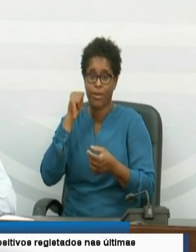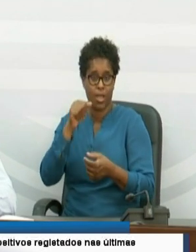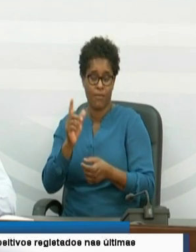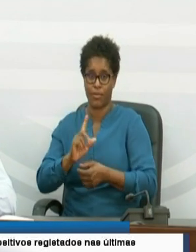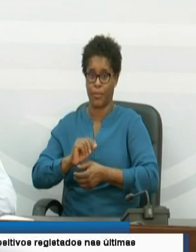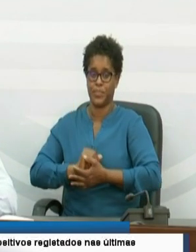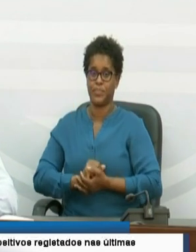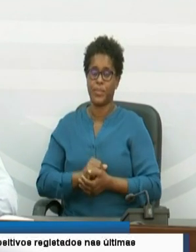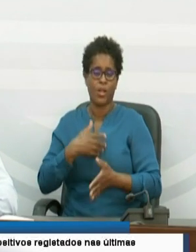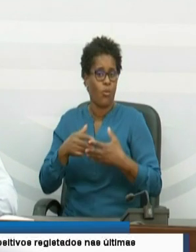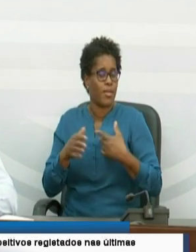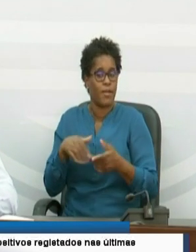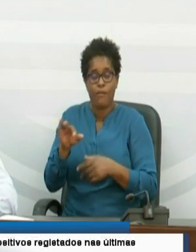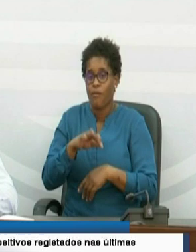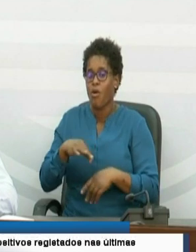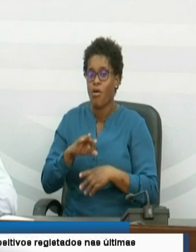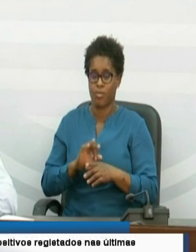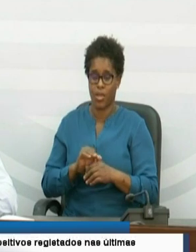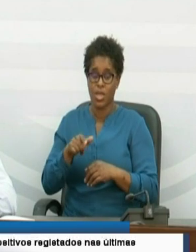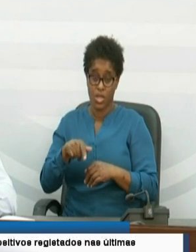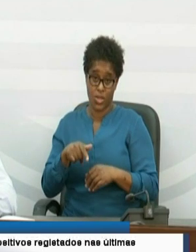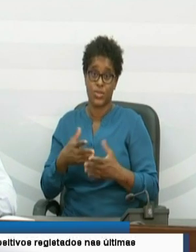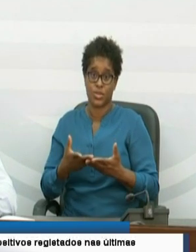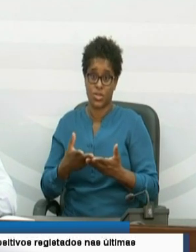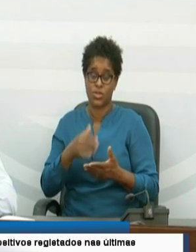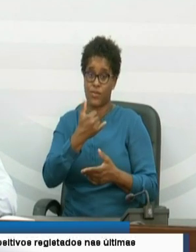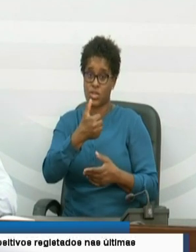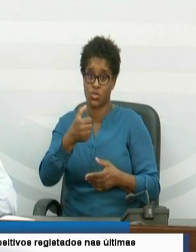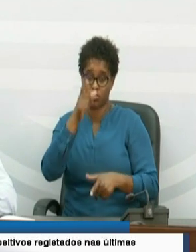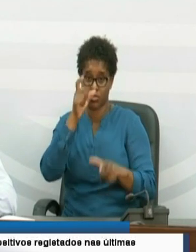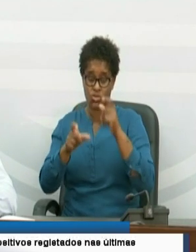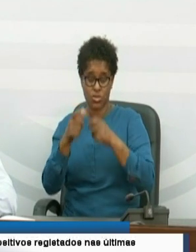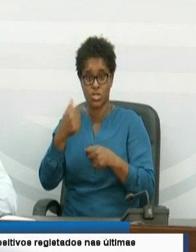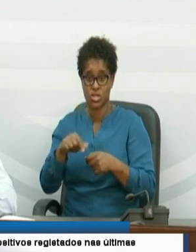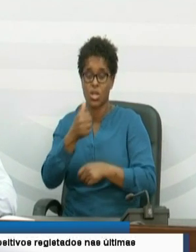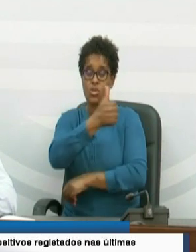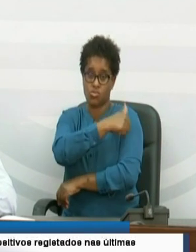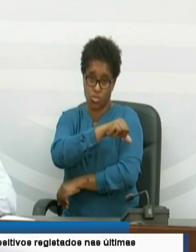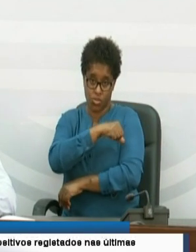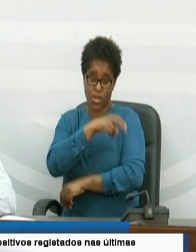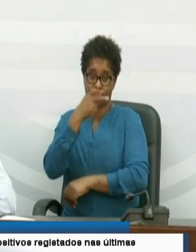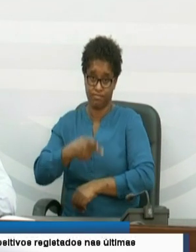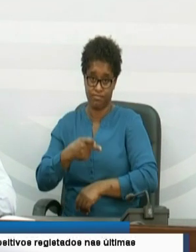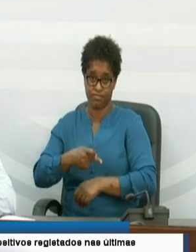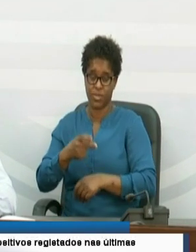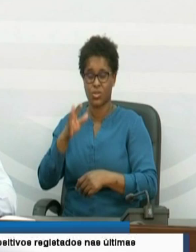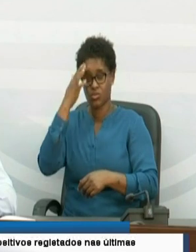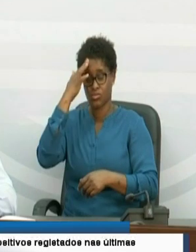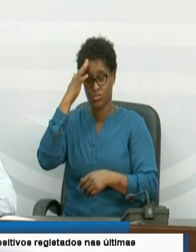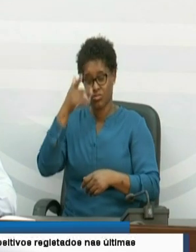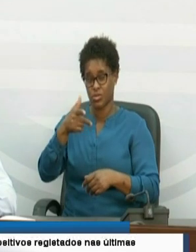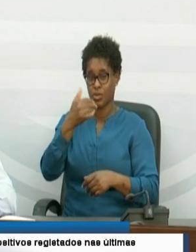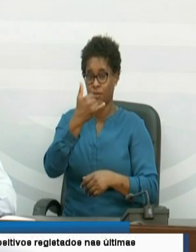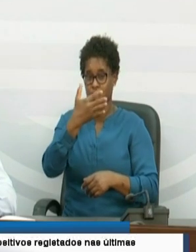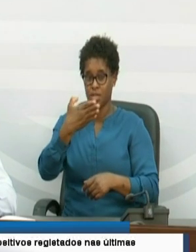grave. De qualquer forma, essas 25 pessoas que se encontram internadas dão-nos uma taxa de ocupação